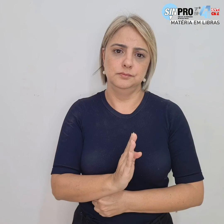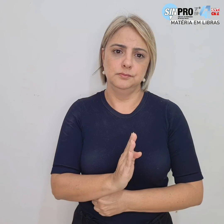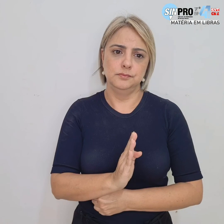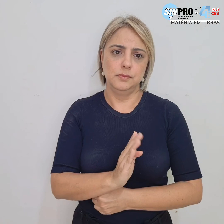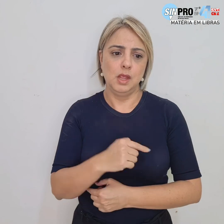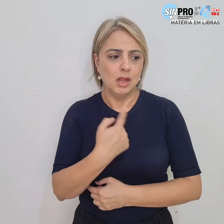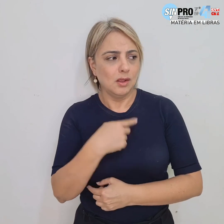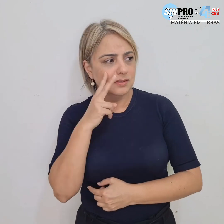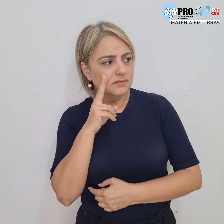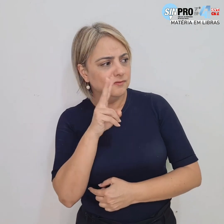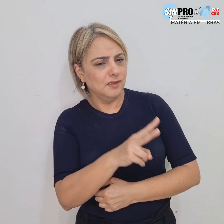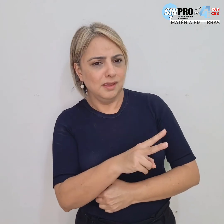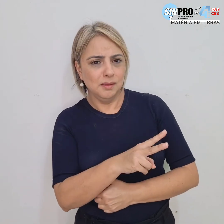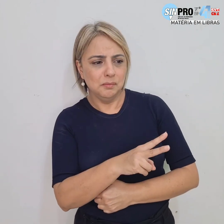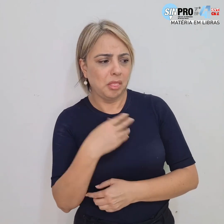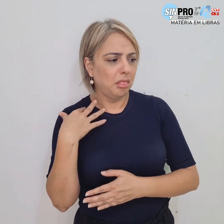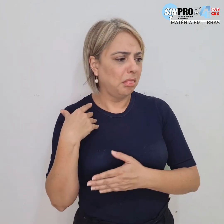Estamos assistindo, nos últimos anos,